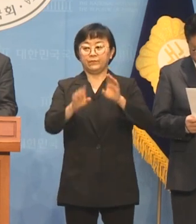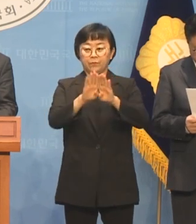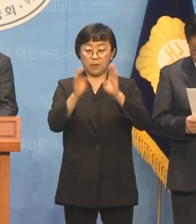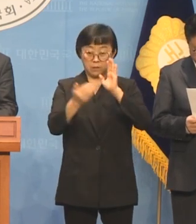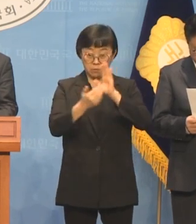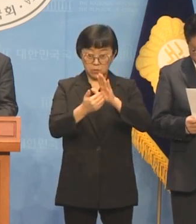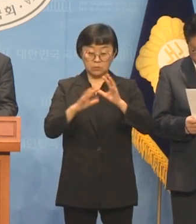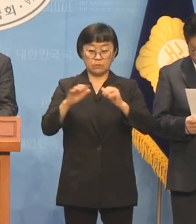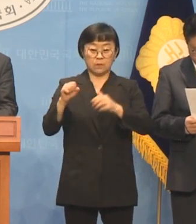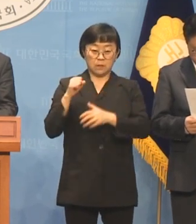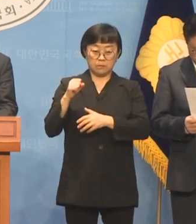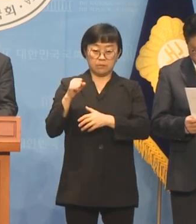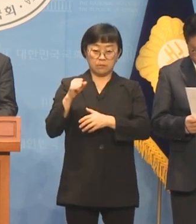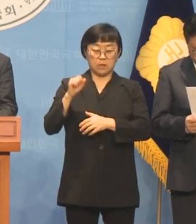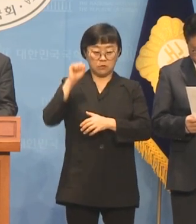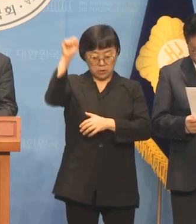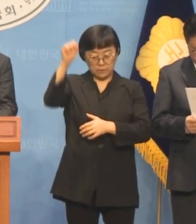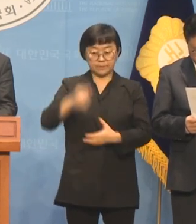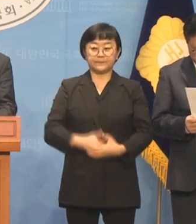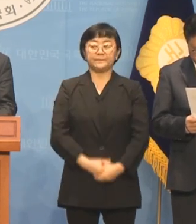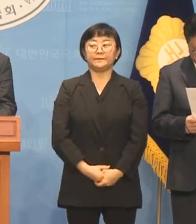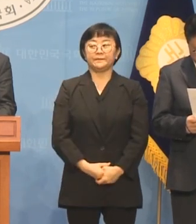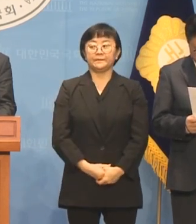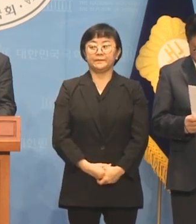거부한 국민의힘을 규탄합니다.